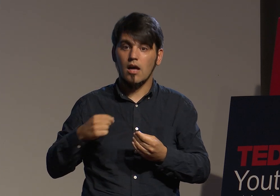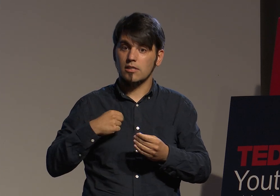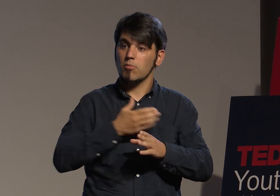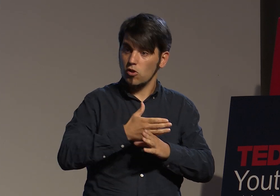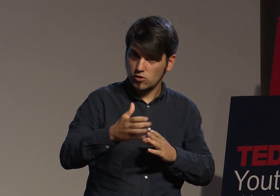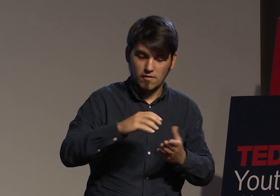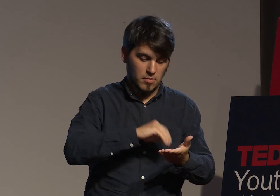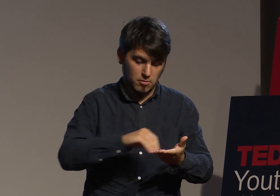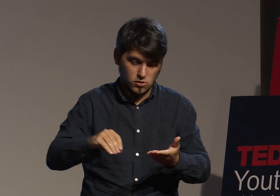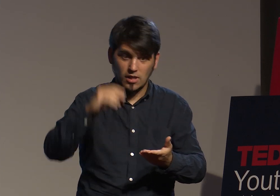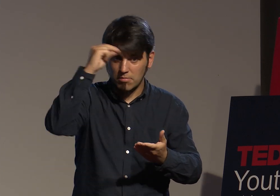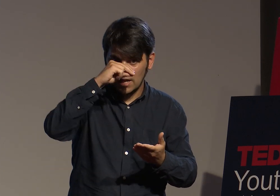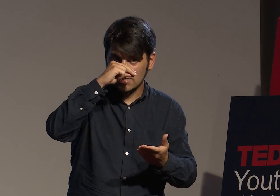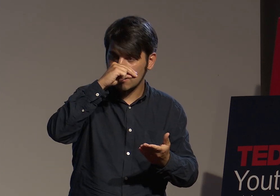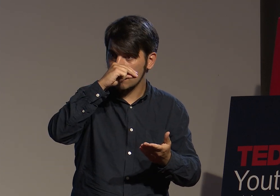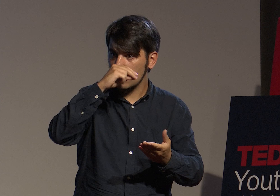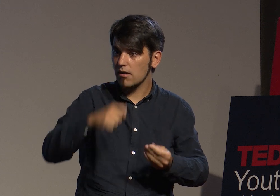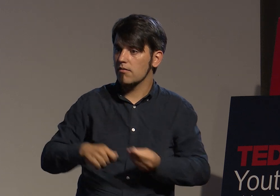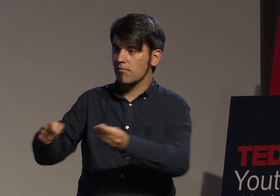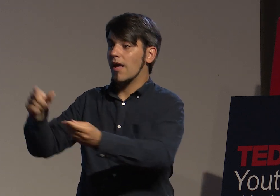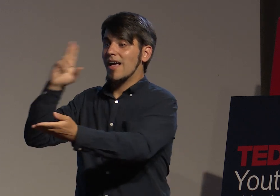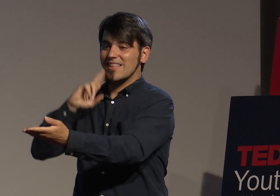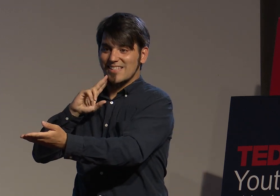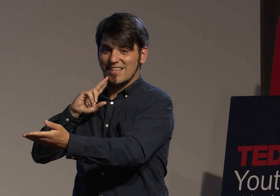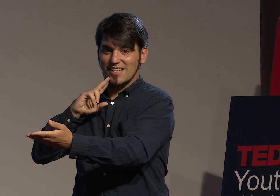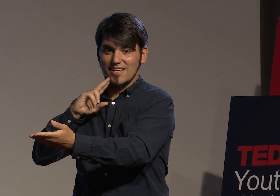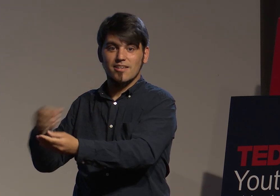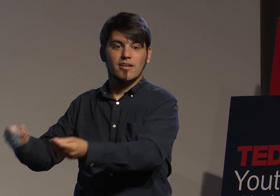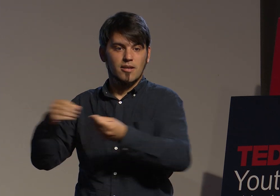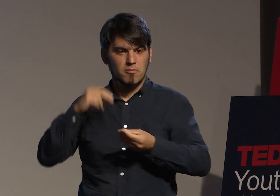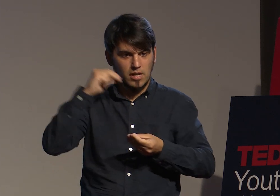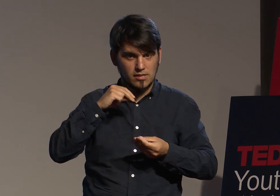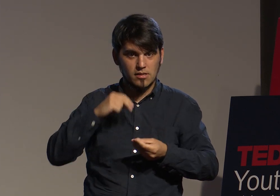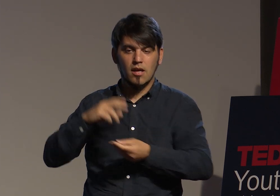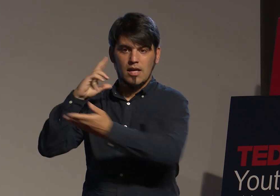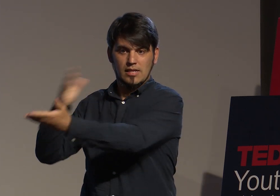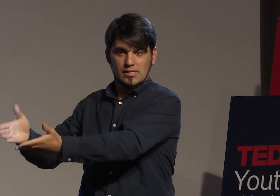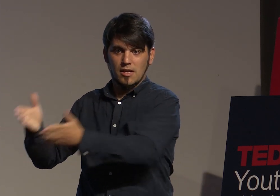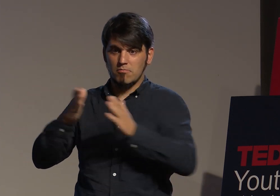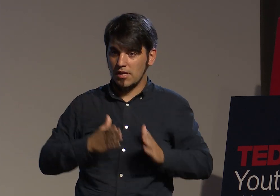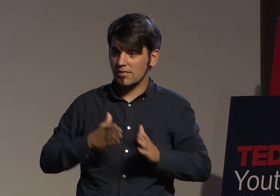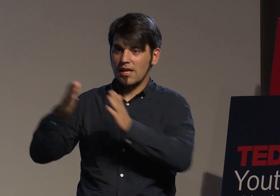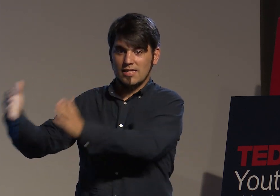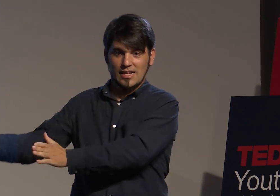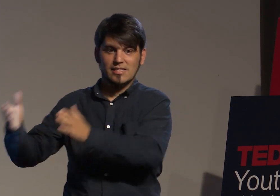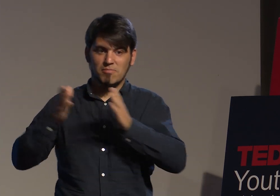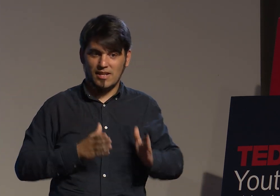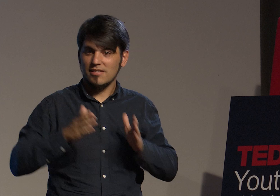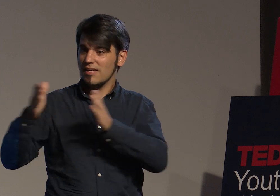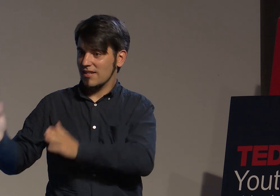хартия. Пиша на български език. Той обаче ми отговаря на английски език. Аз пиша на български език. Той ми отговаря